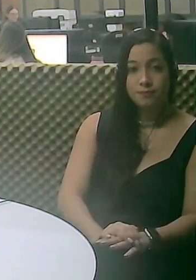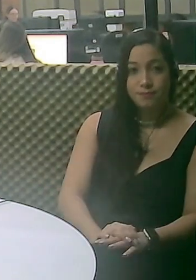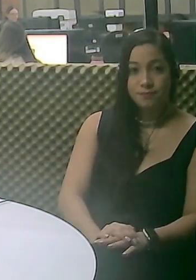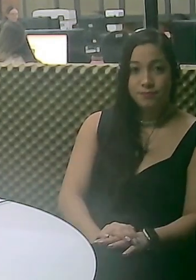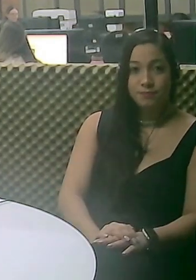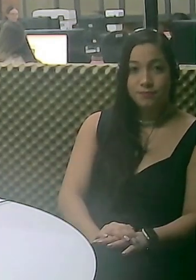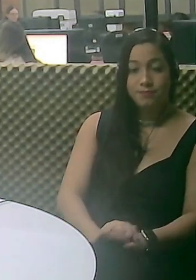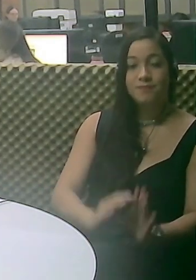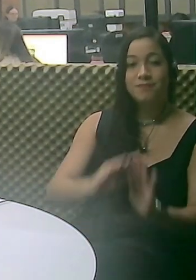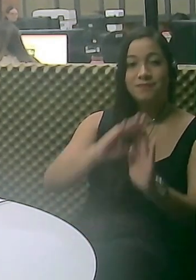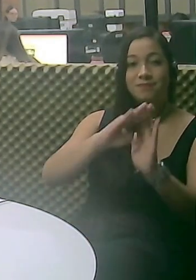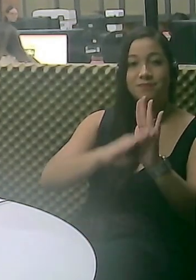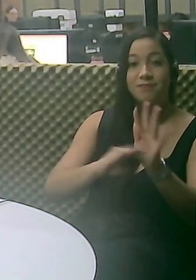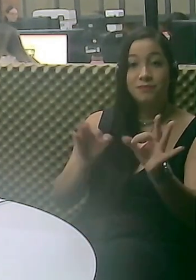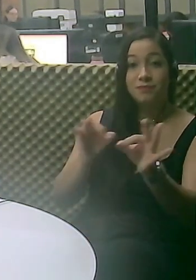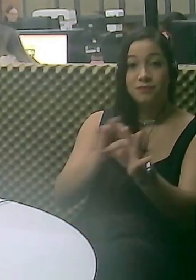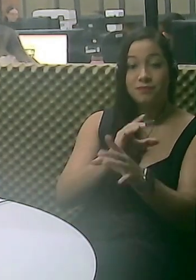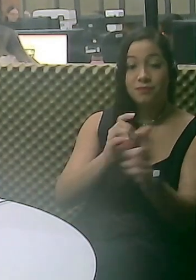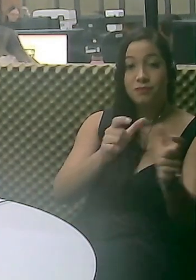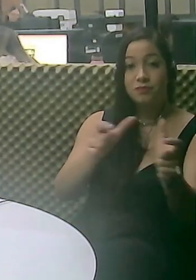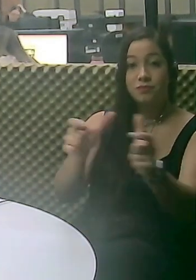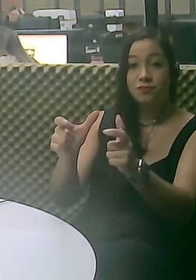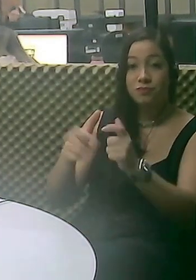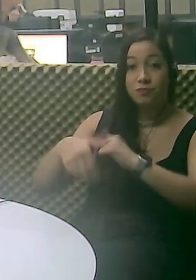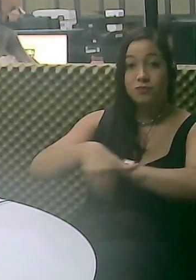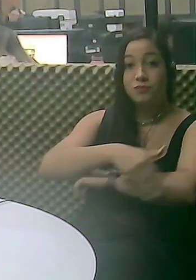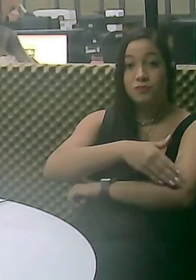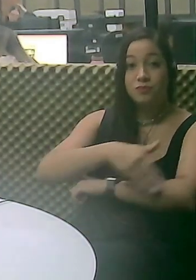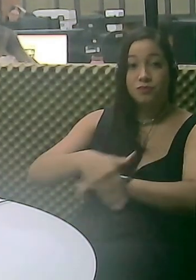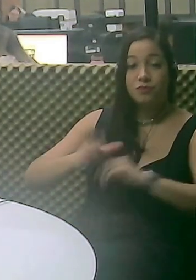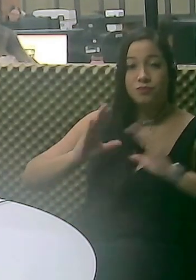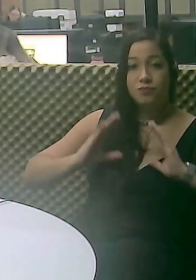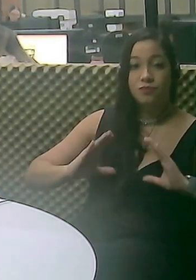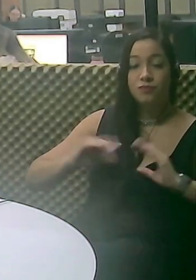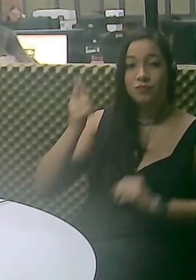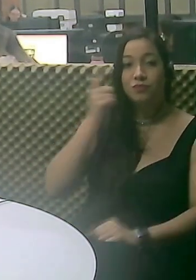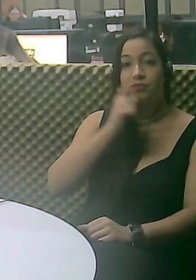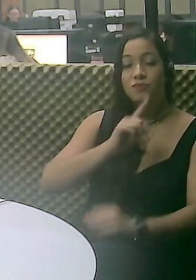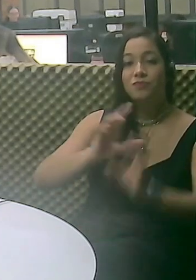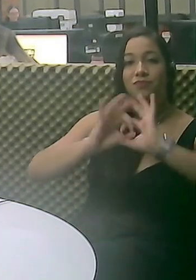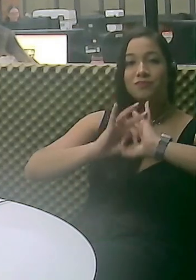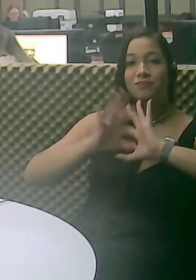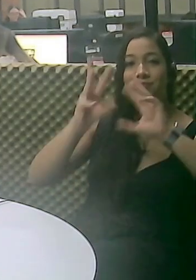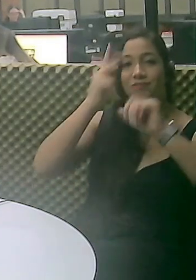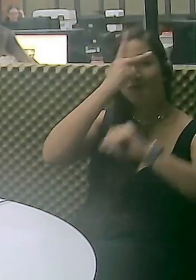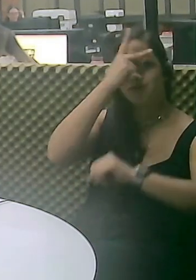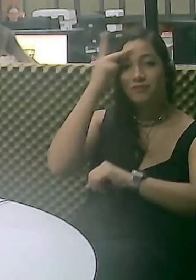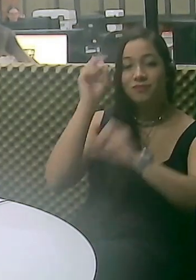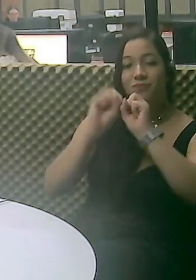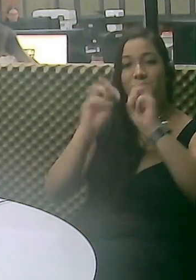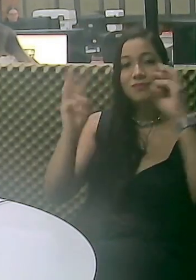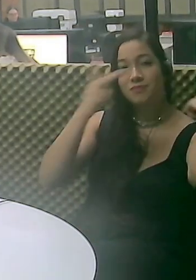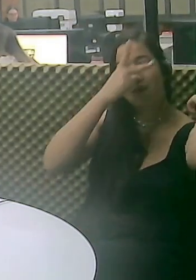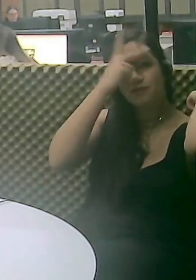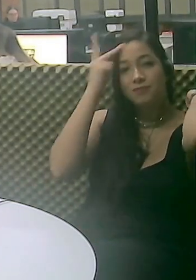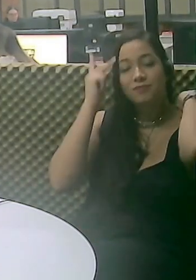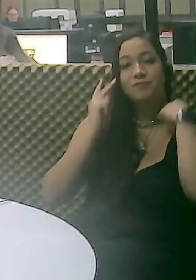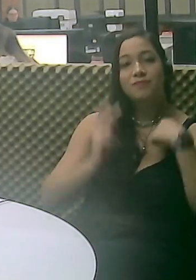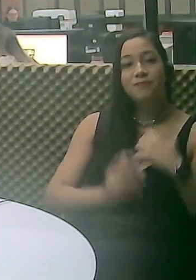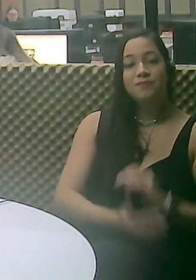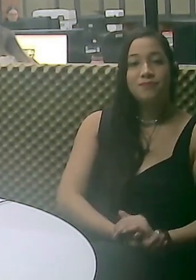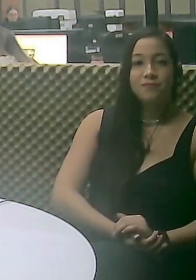A listagem completa dos trechos de vias e praças que serão atendidos está disponível no portal da Prefeitura de Uberlândia.